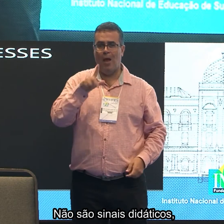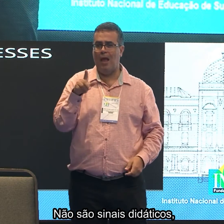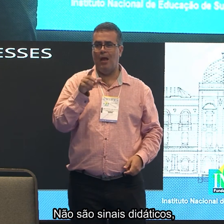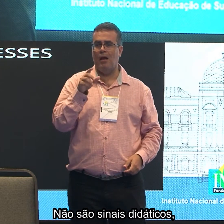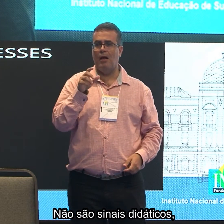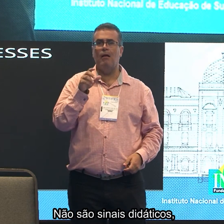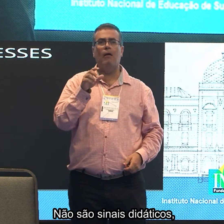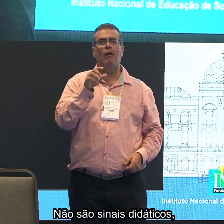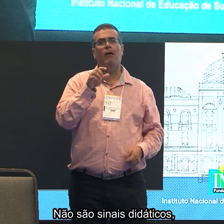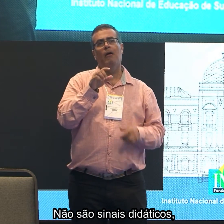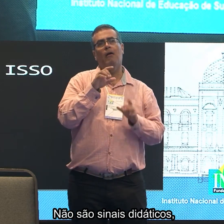sinais,